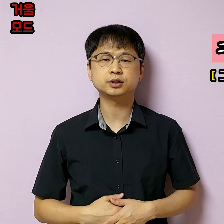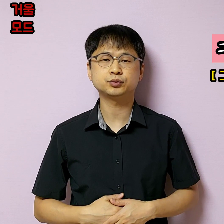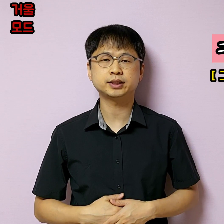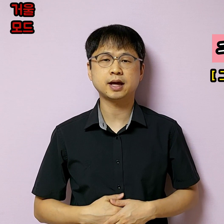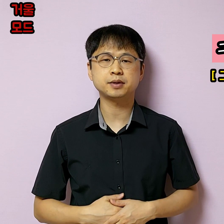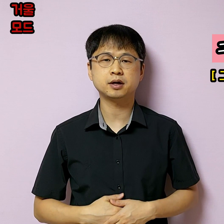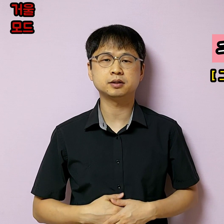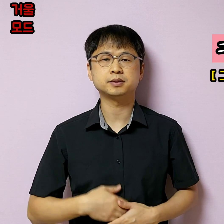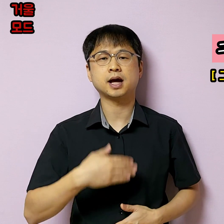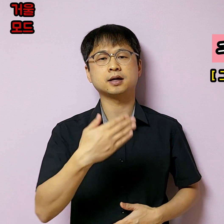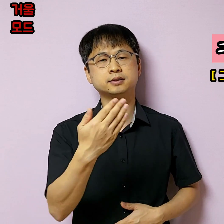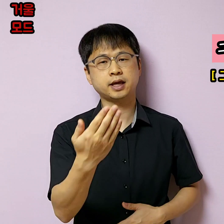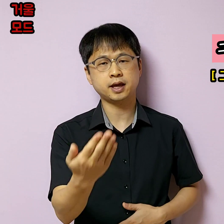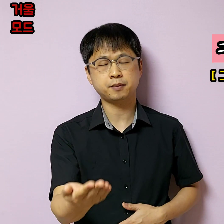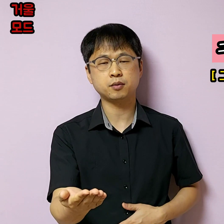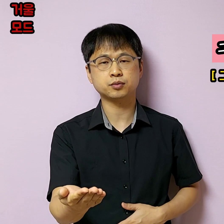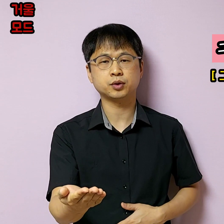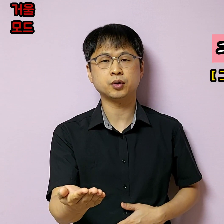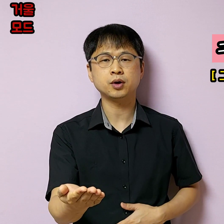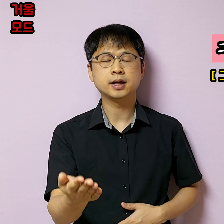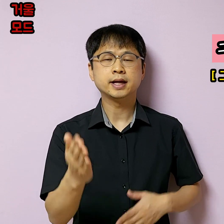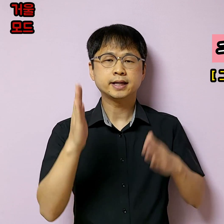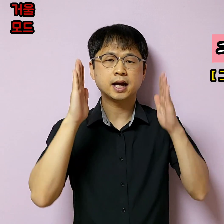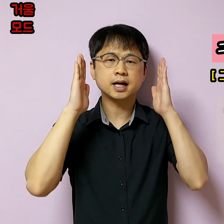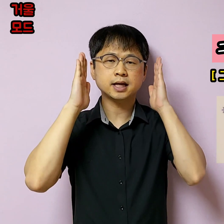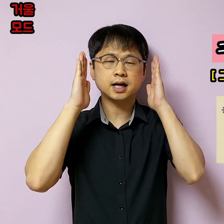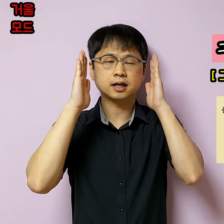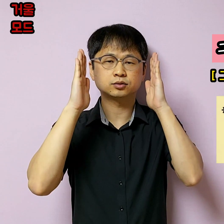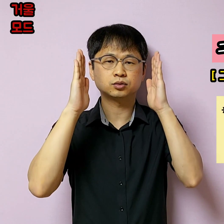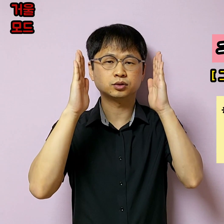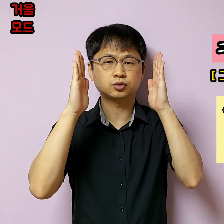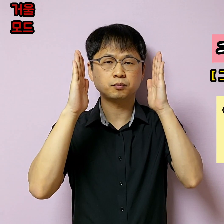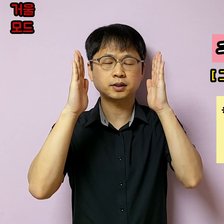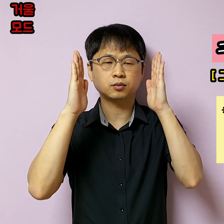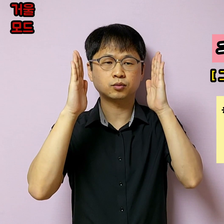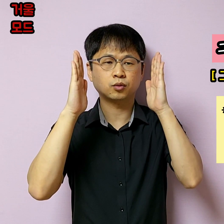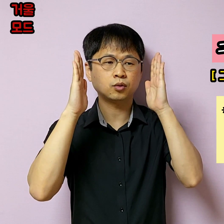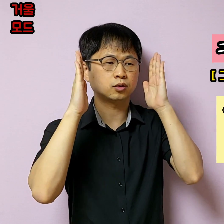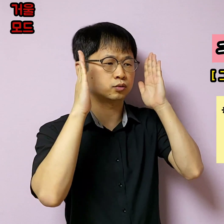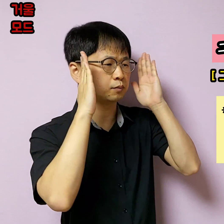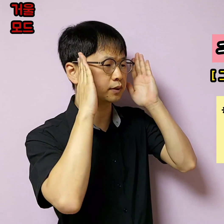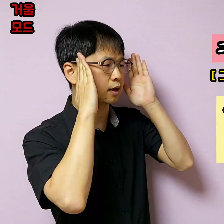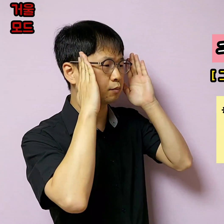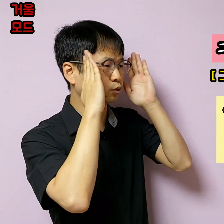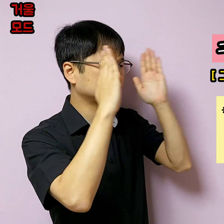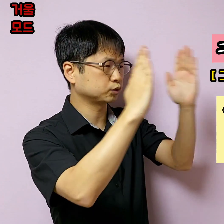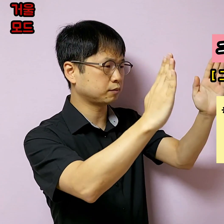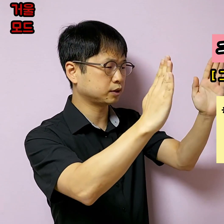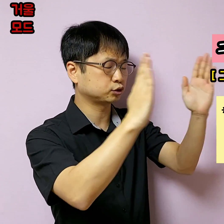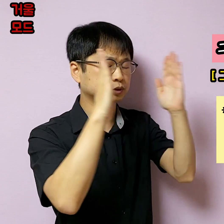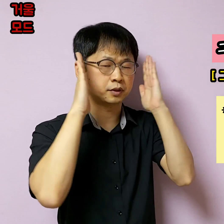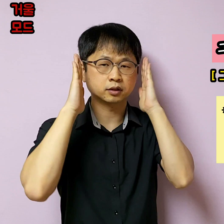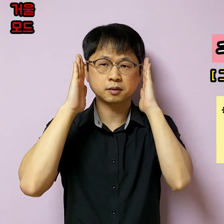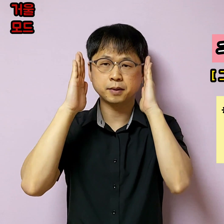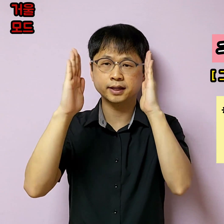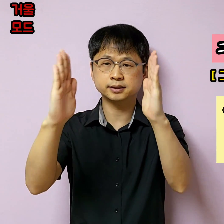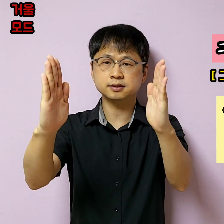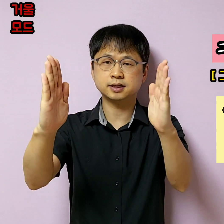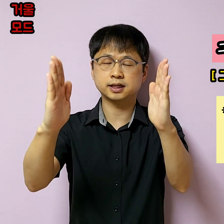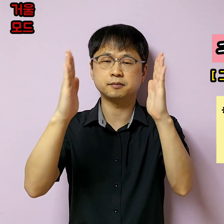수 있다면 입니다. 그대 배웠고요. 향하다 라는 수어는 손바닥으로 얼굴 옆에서 앞으로 쭉 내밀어 주시면 어떤 방향성을